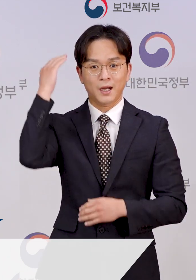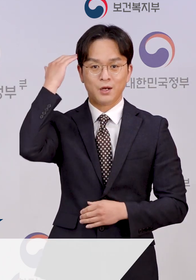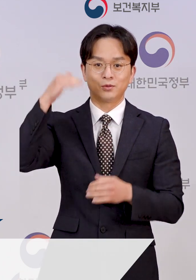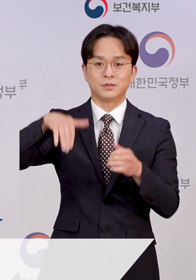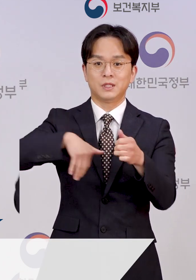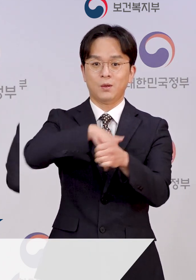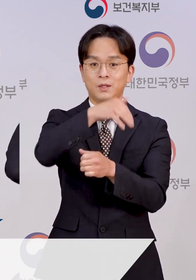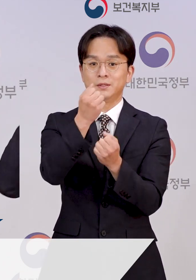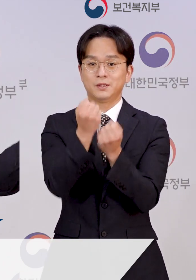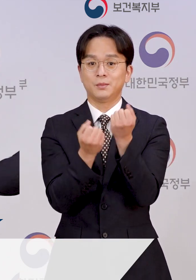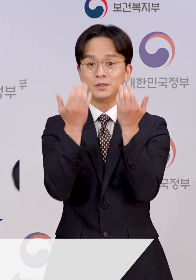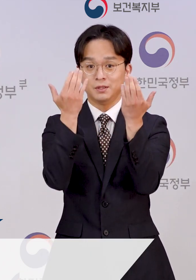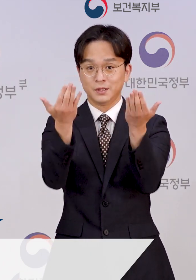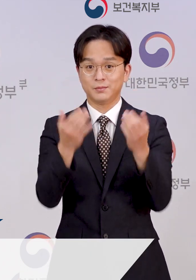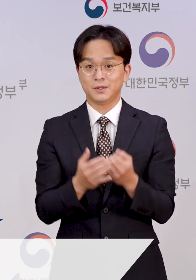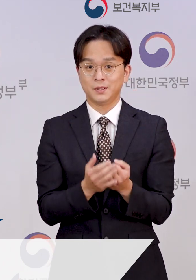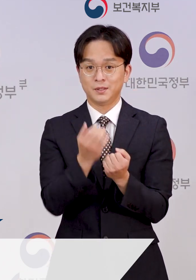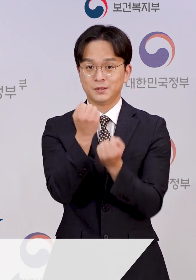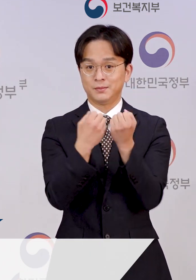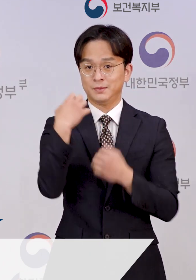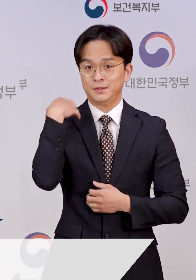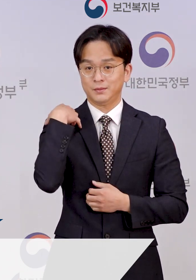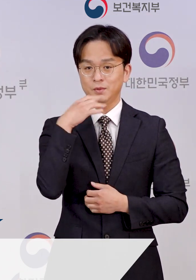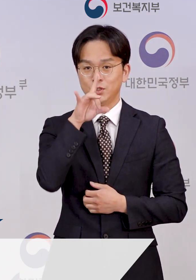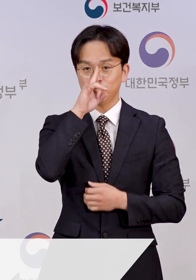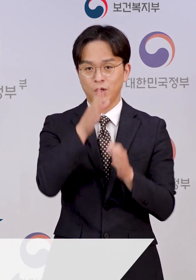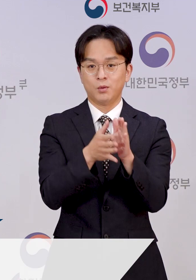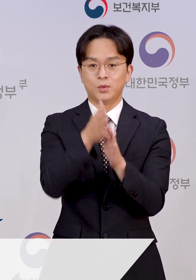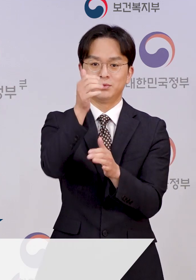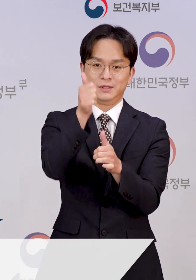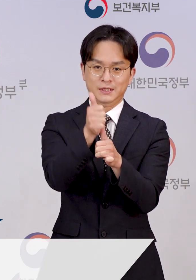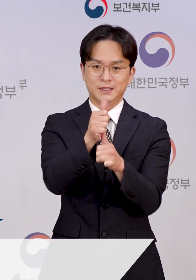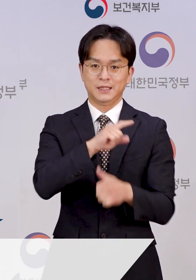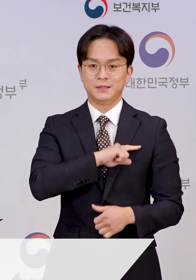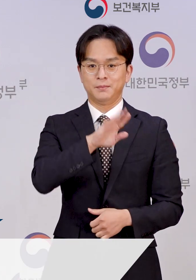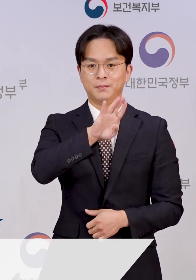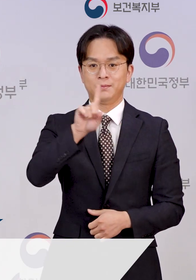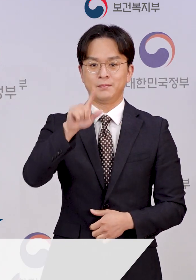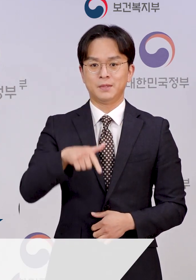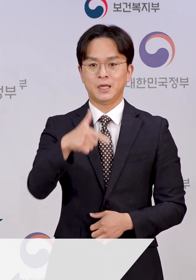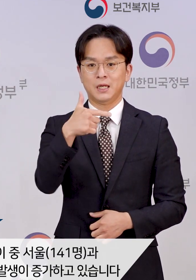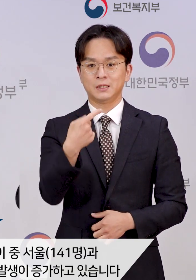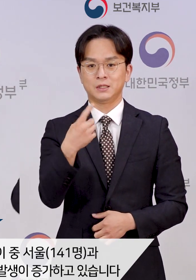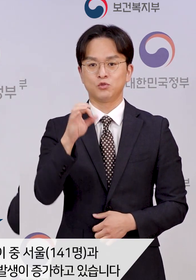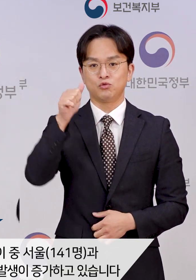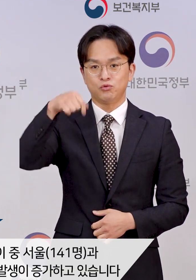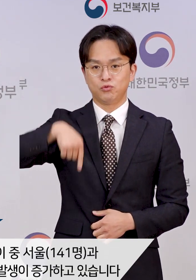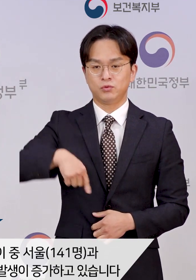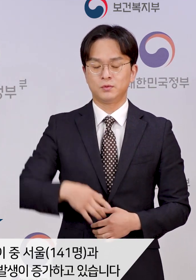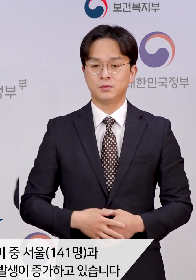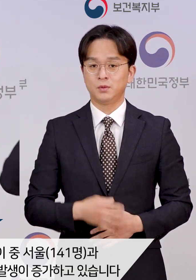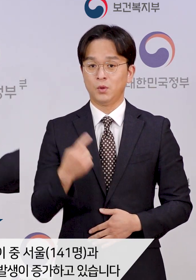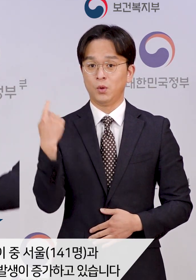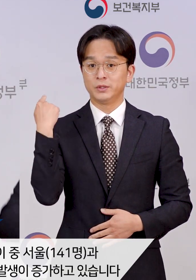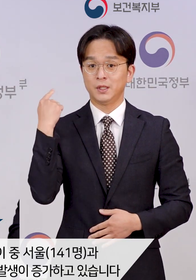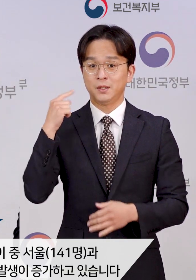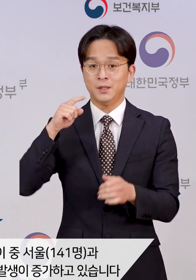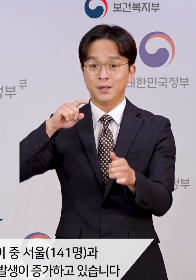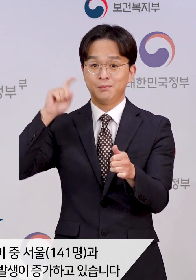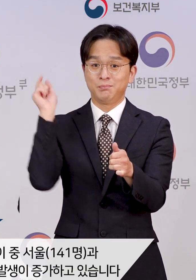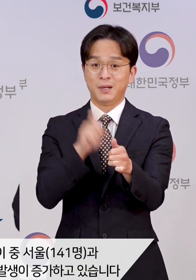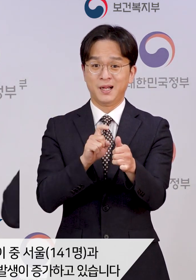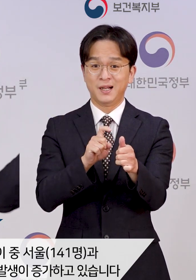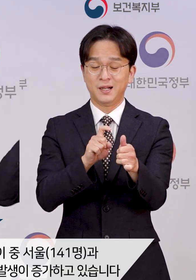코로나19 중앙재난안전대책본부 제1차장 박능우 보건복지부 장관입니다. 8월 16일 0시